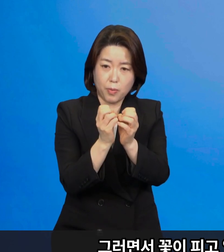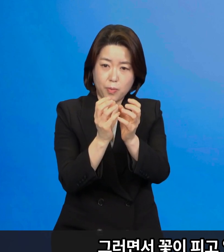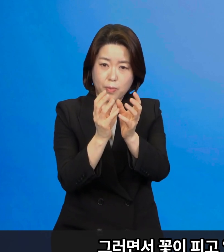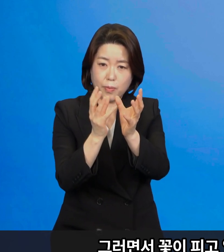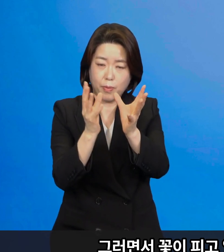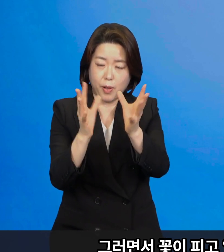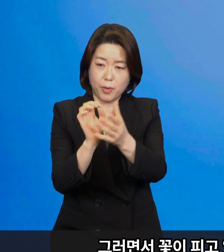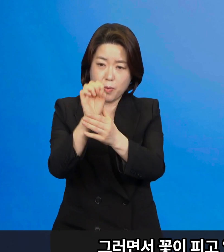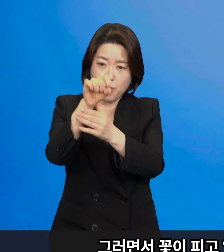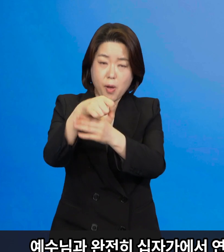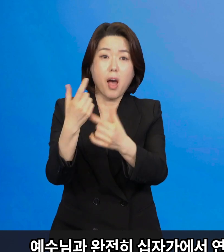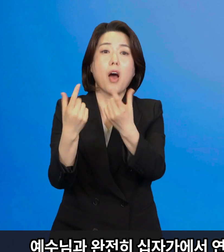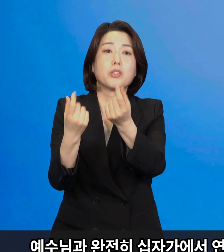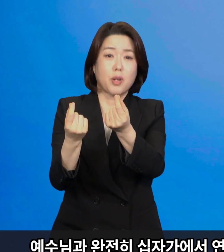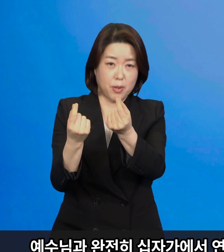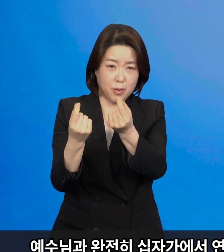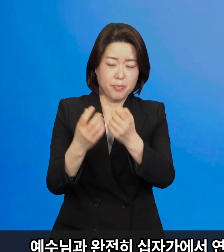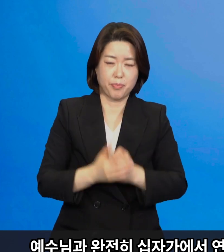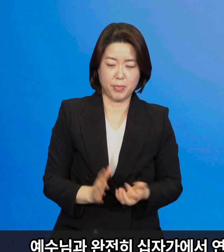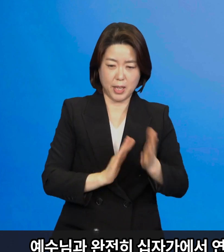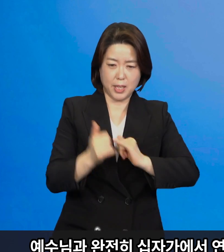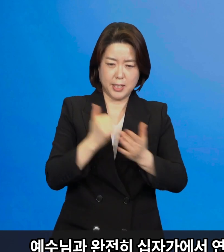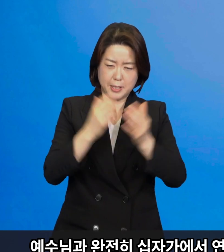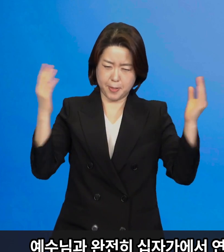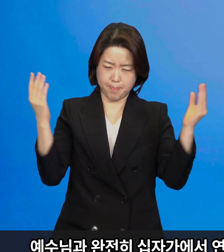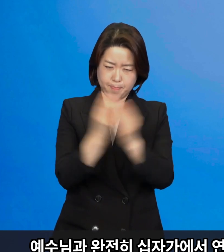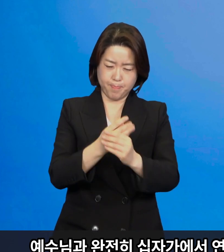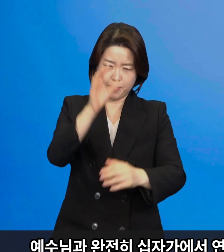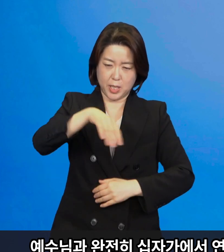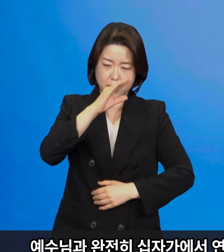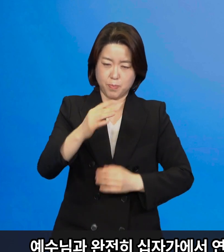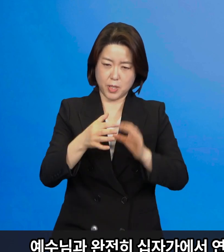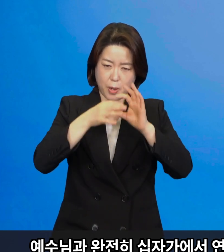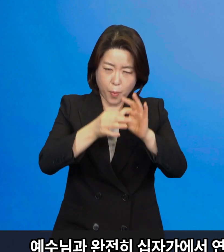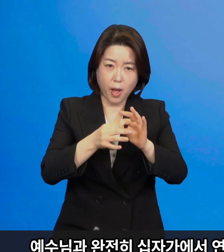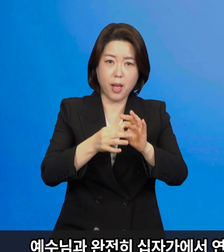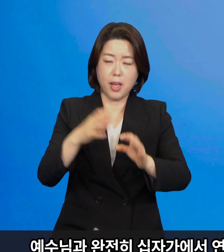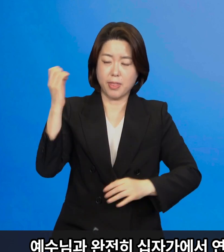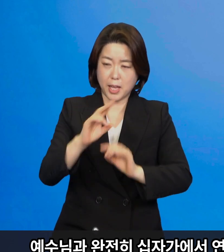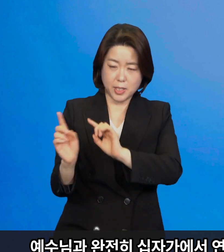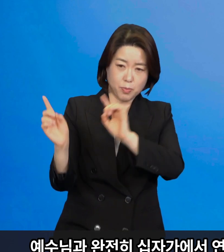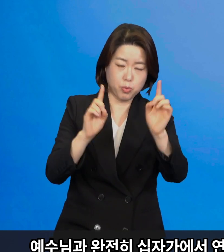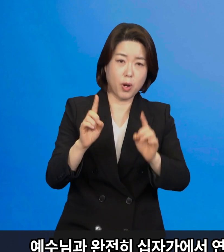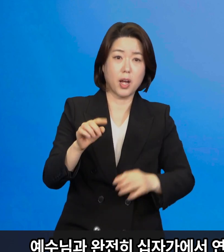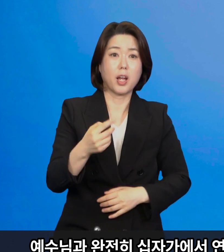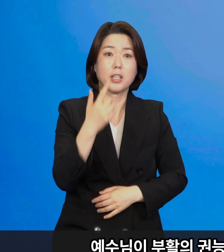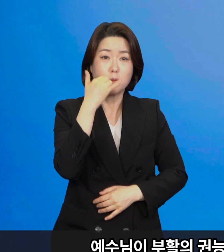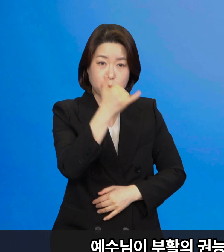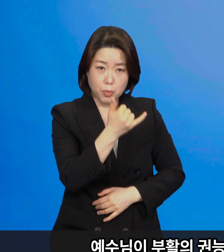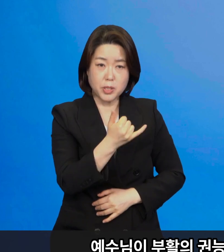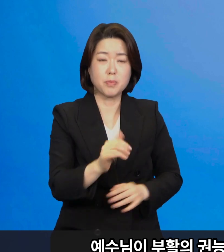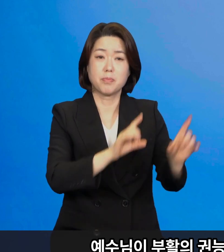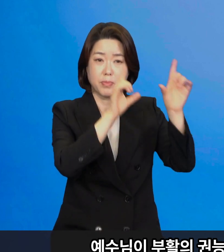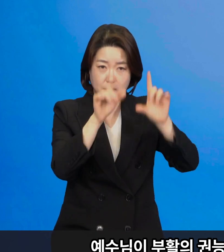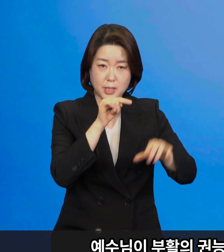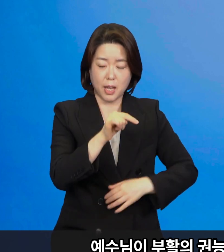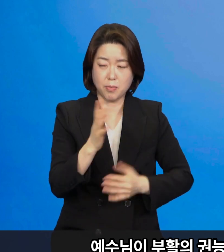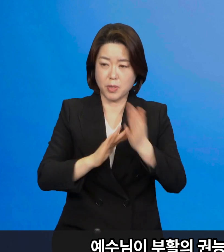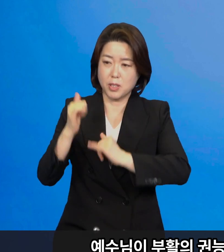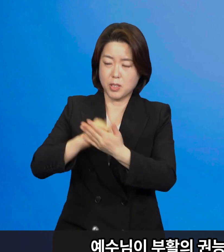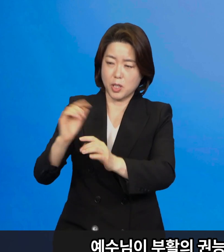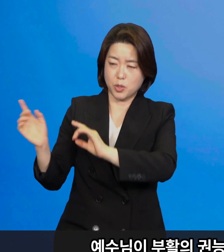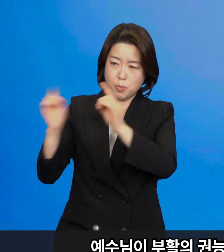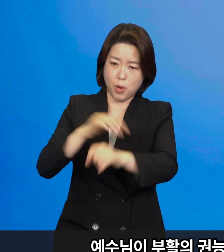열매가 맺혀지는 것처럼 예수님과 완전히 십자가에서 연합되어 다시 부활한 그분들의 삶에 예수님의 부활의